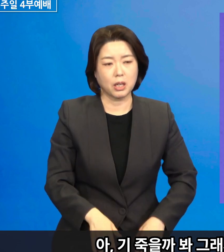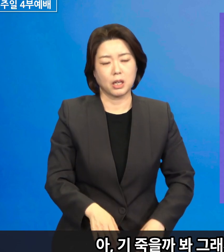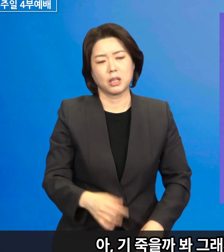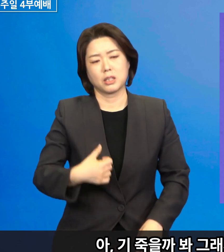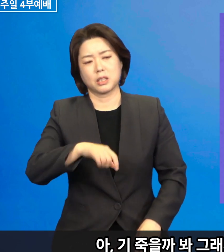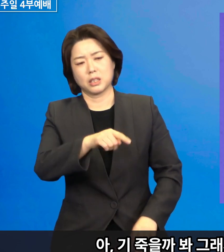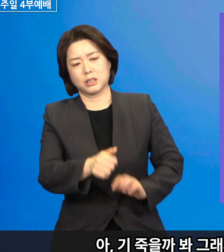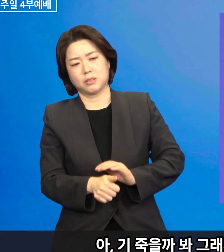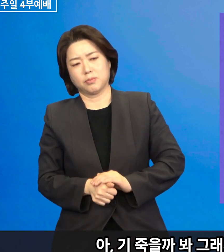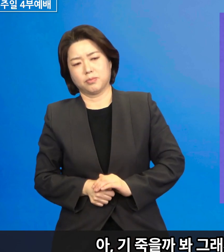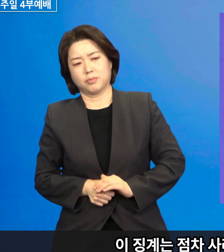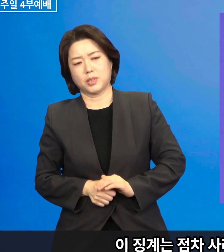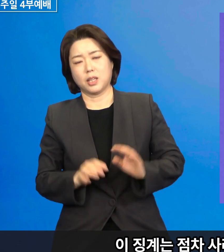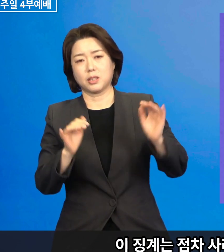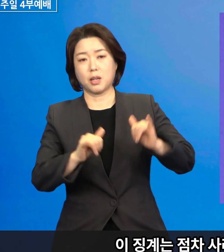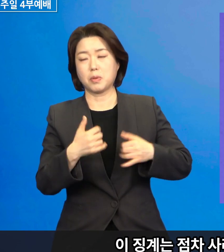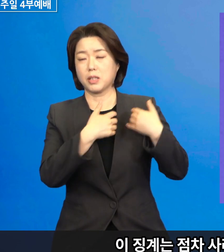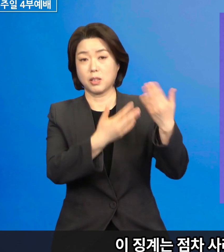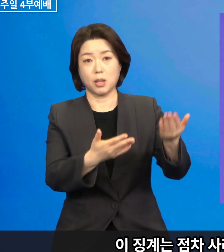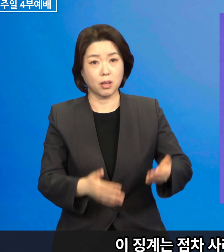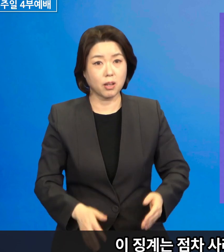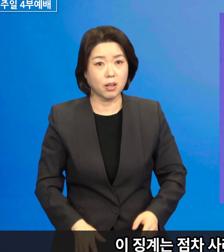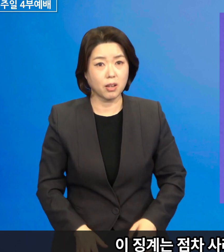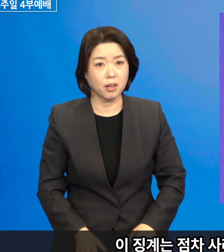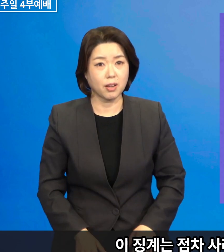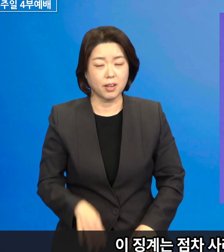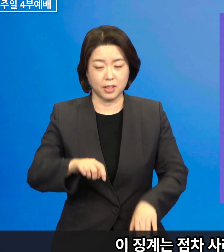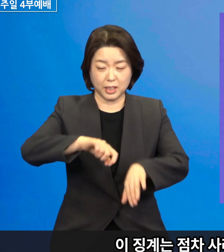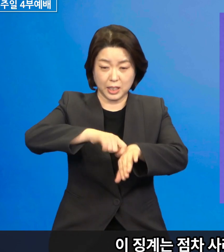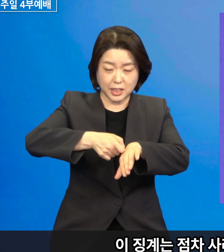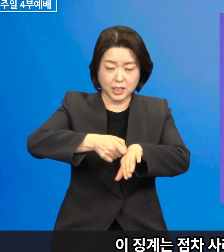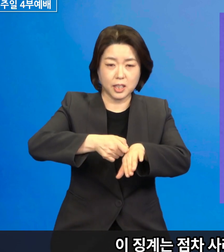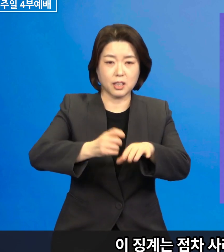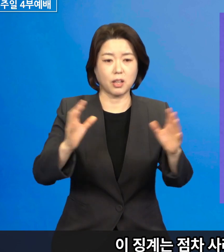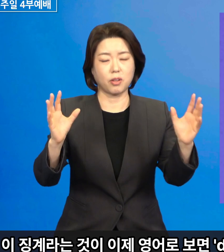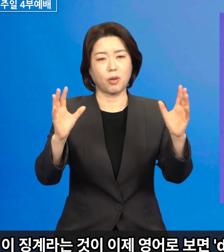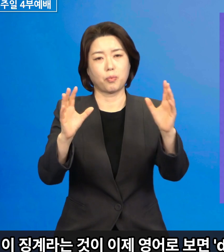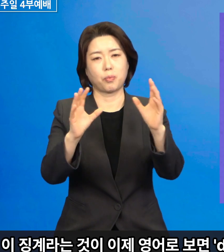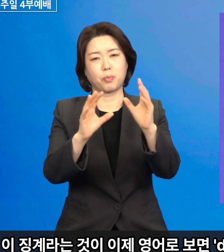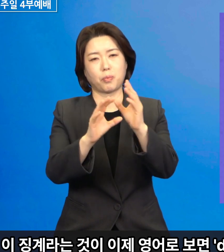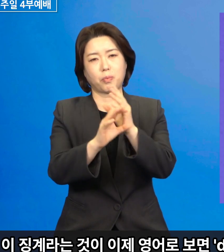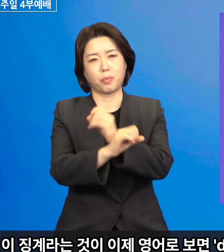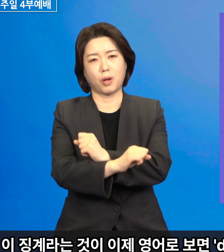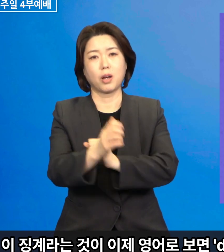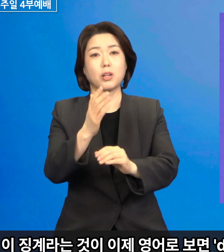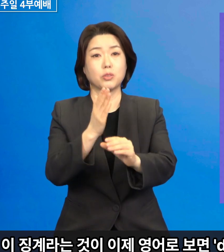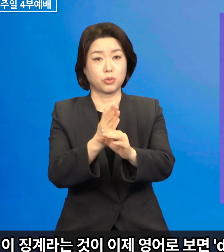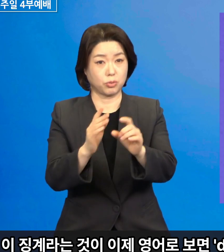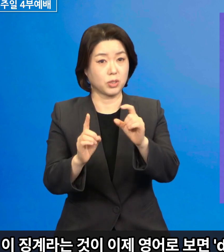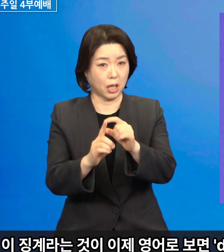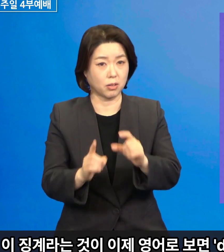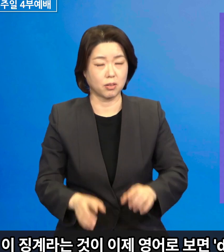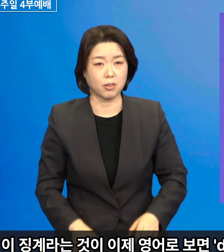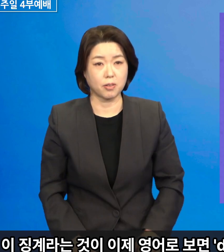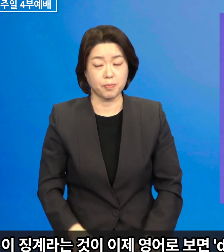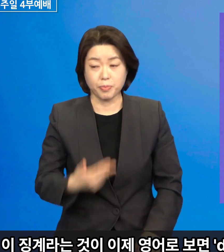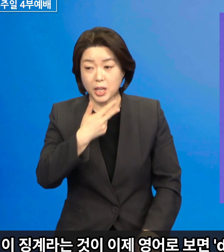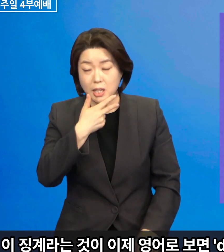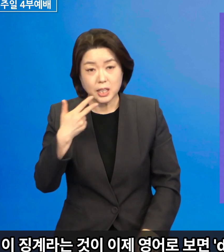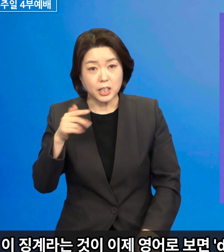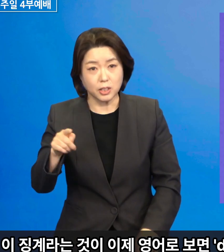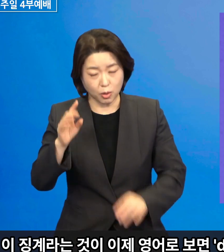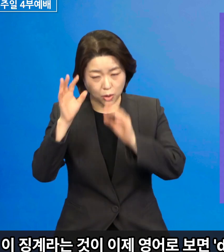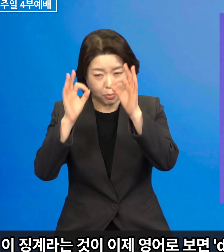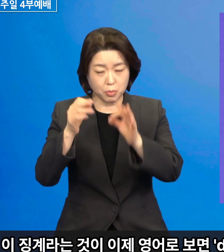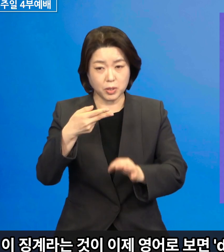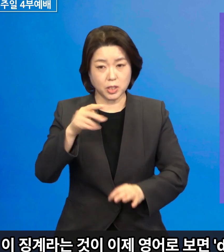그래서 내버려 두자는 것이죠. 이 징계는 점차 사라지고 있는 단어고요. 이 징계라는 것이 이제 영어로 보면 디서플린이라고